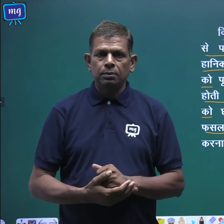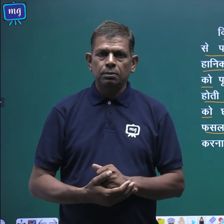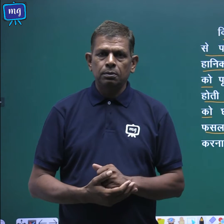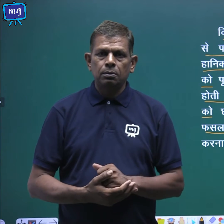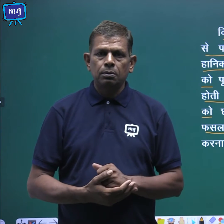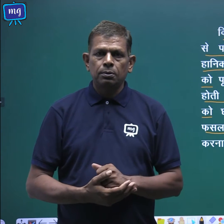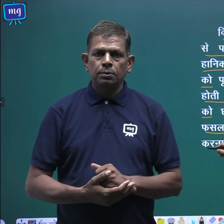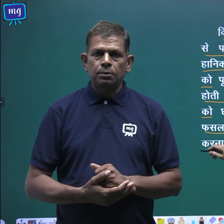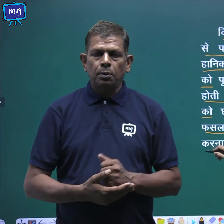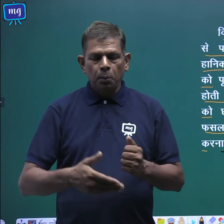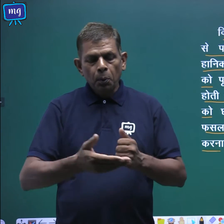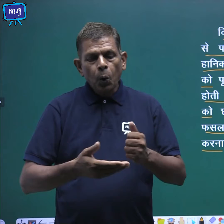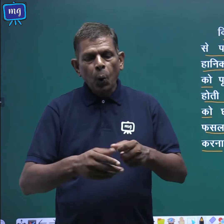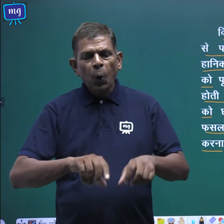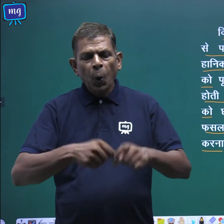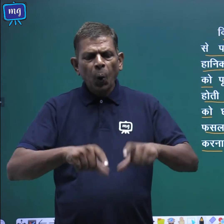भूसा अलग करना।